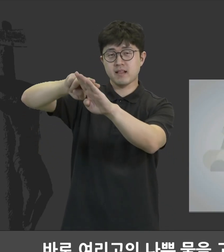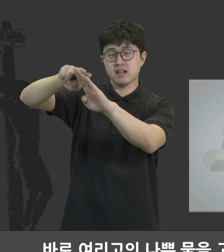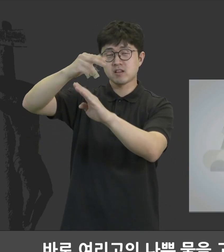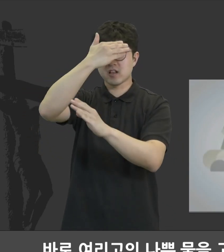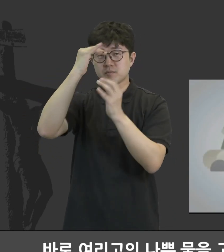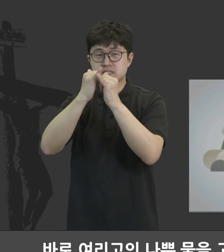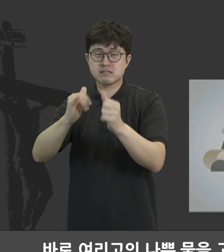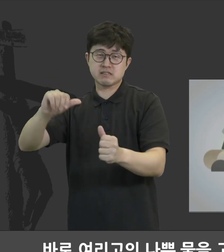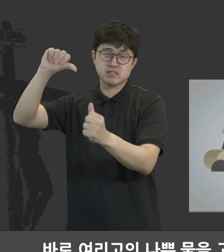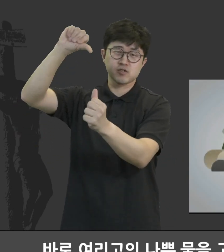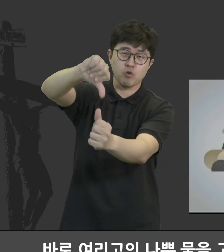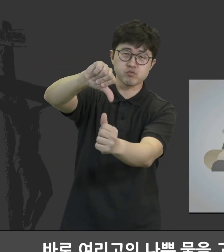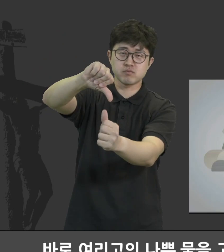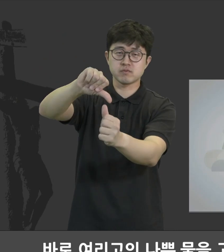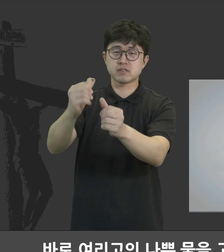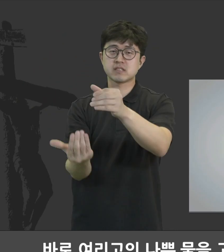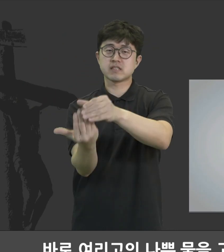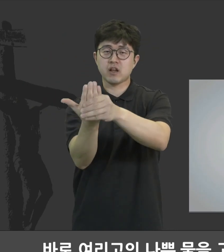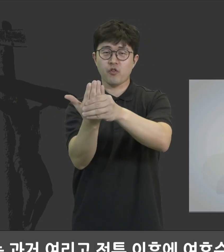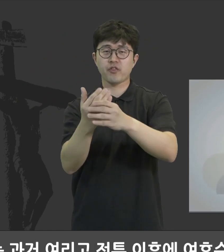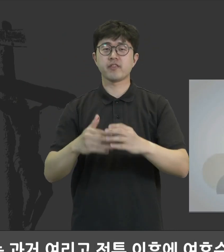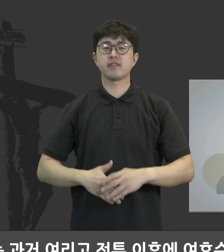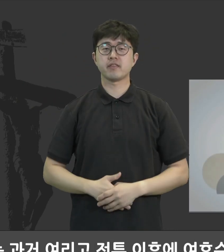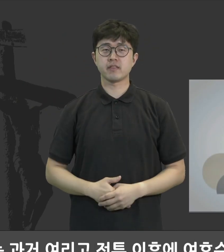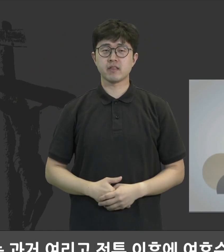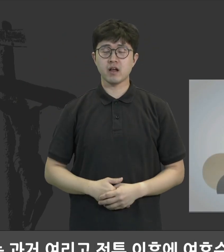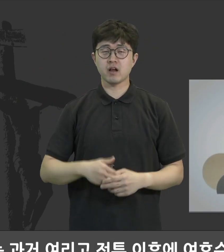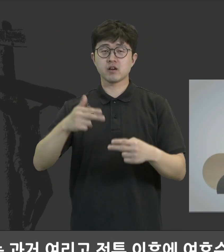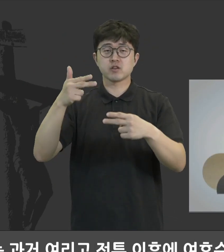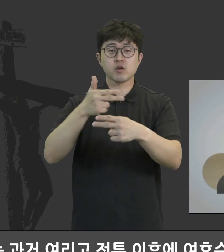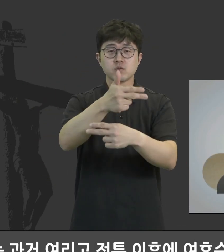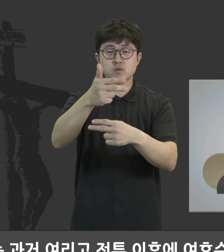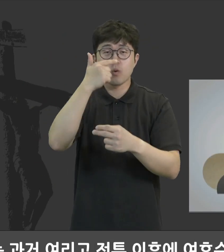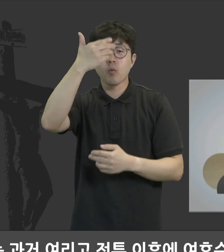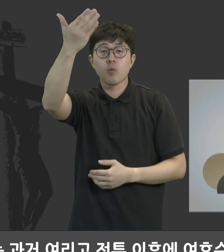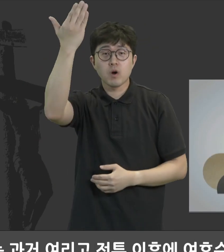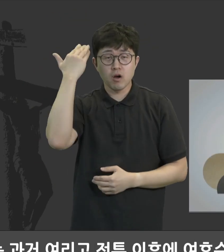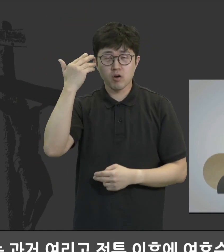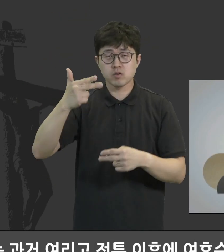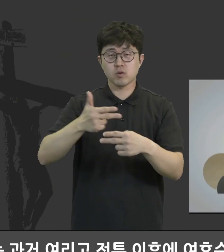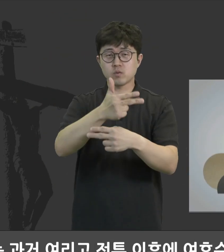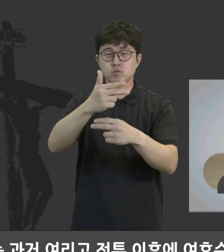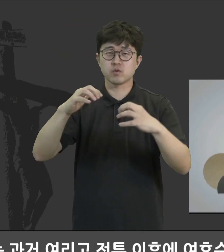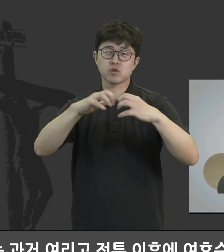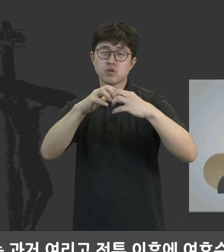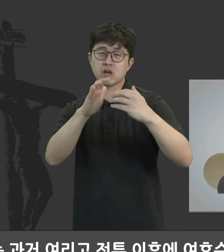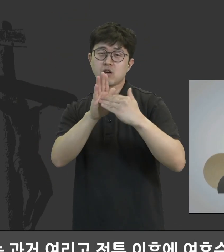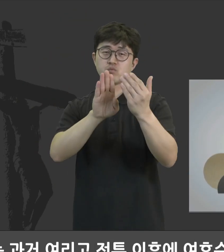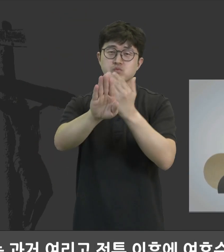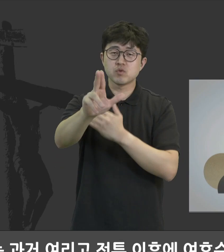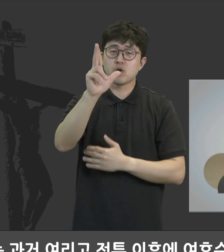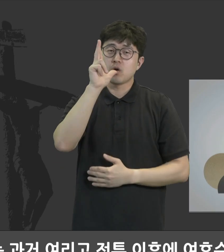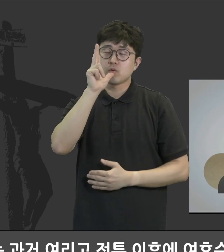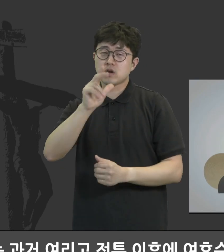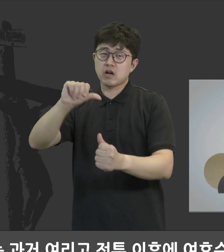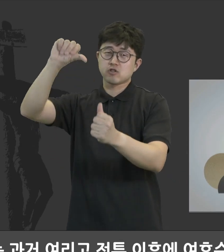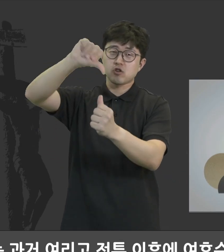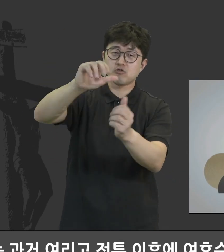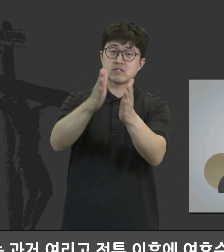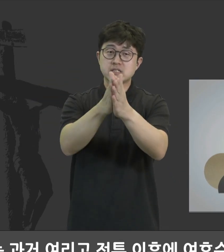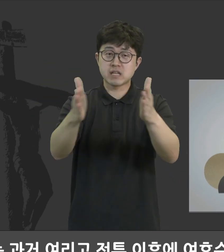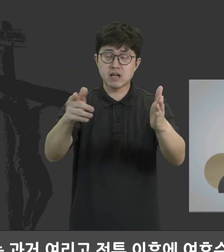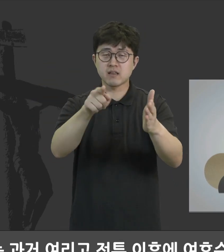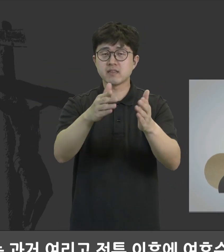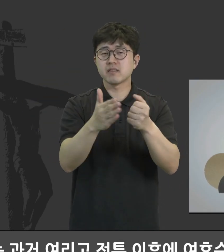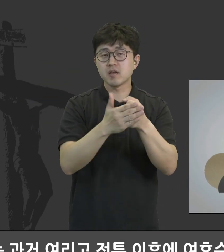젊은이들을 저주한 사건입니다. 여리고는 과거 여리고 전투 이후에 여호수아의 저주를 받았던